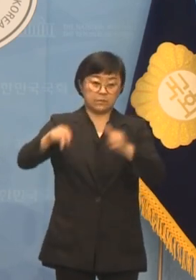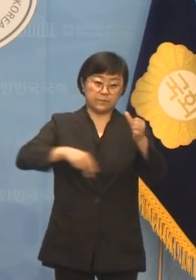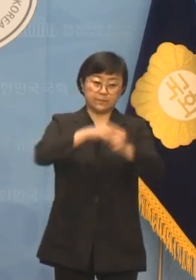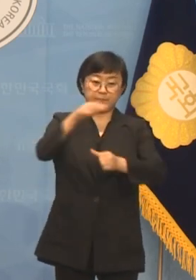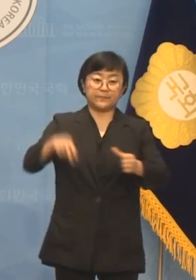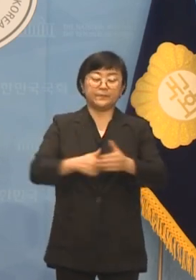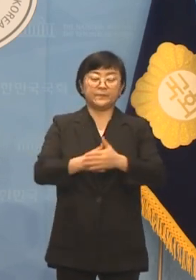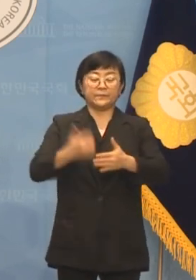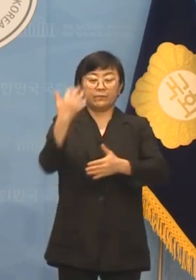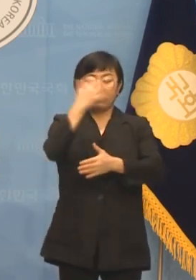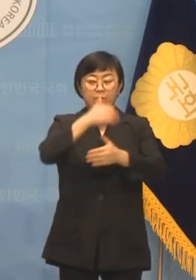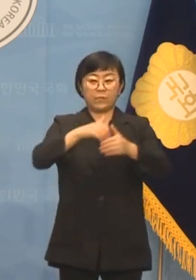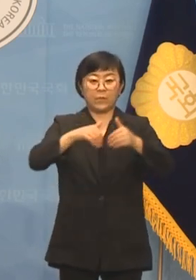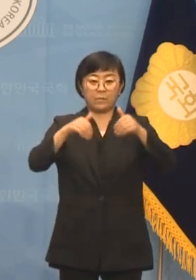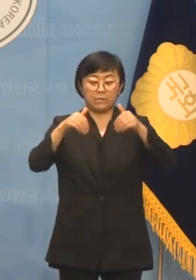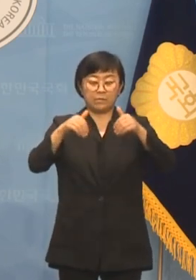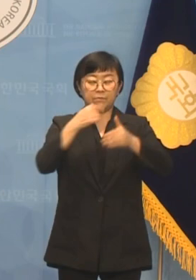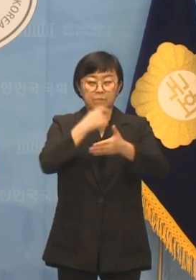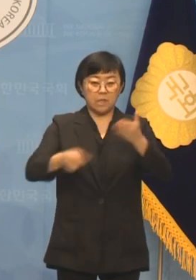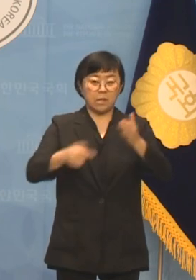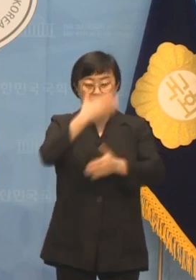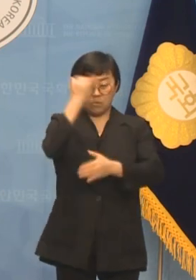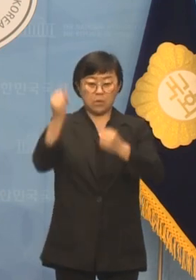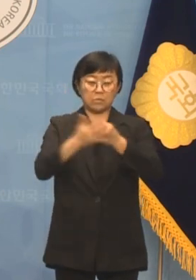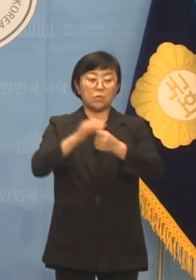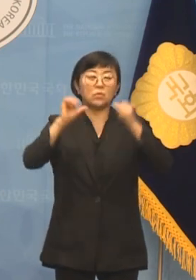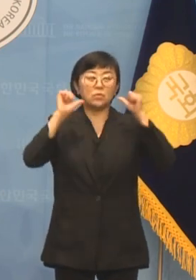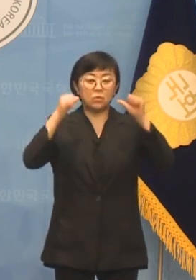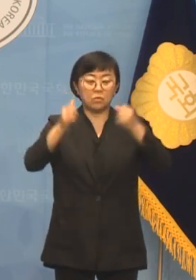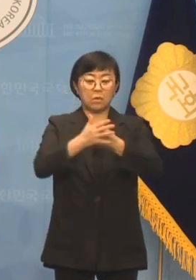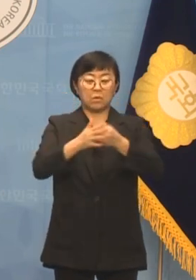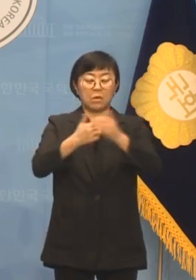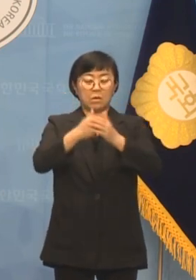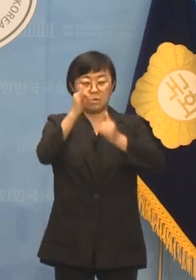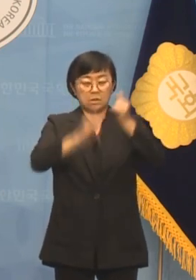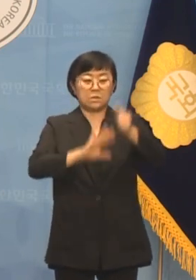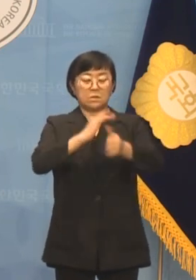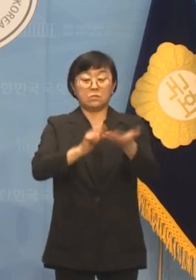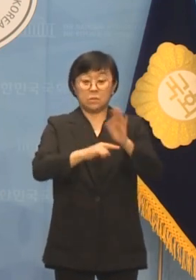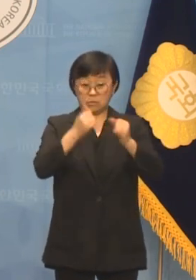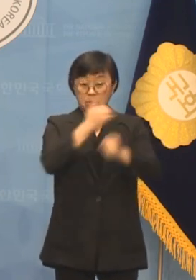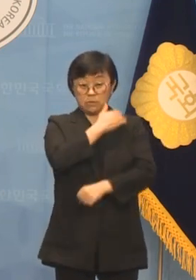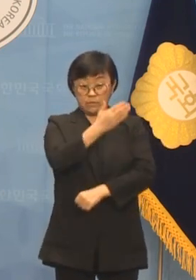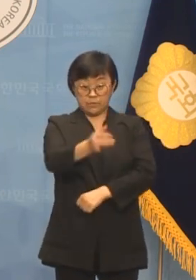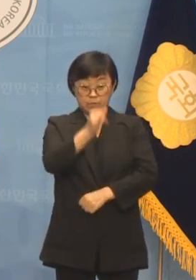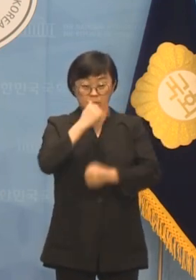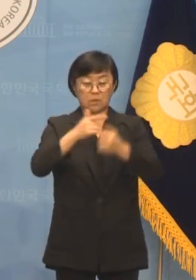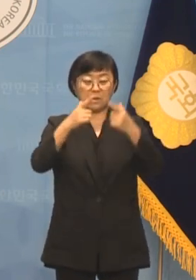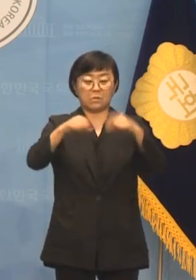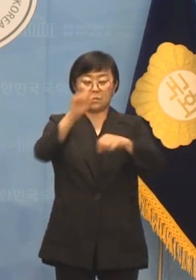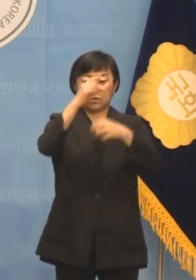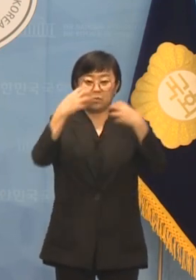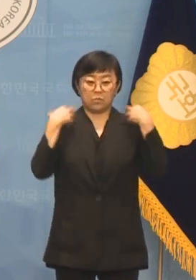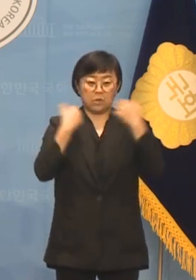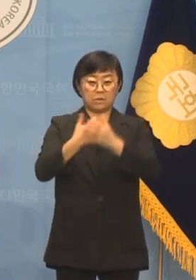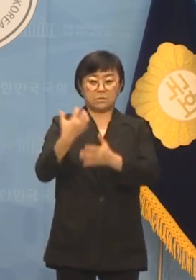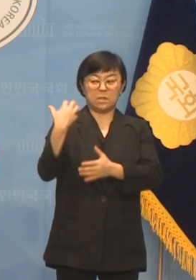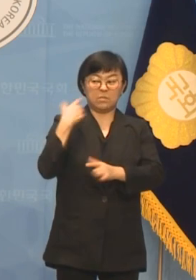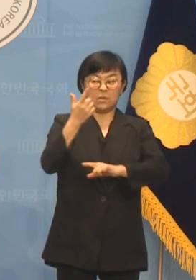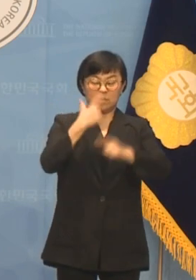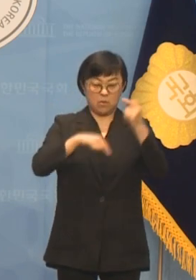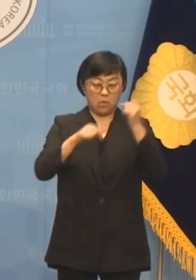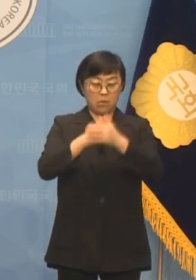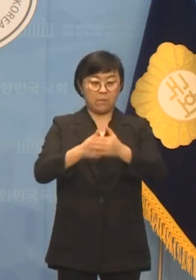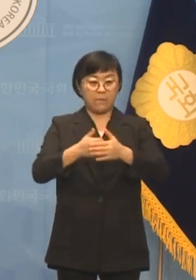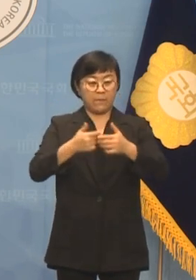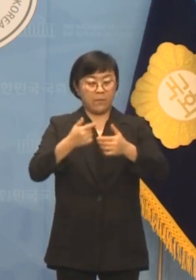상황에서 요한부피 할머니들을 조롱하고 역사를 왜곡하는 것을 이대로 방치한다면 일본 정부의 책임을 더 묻기